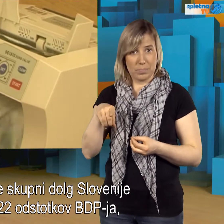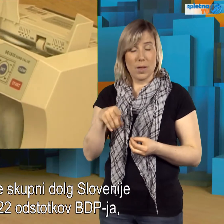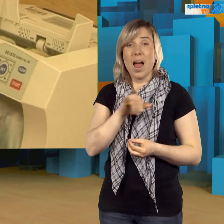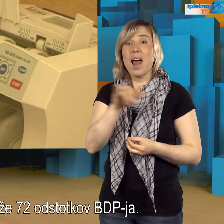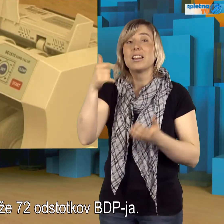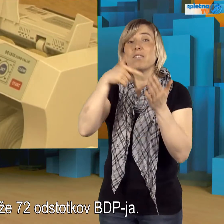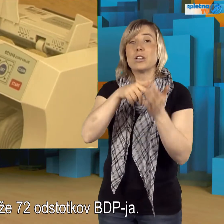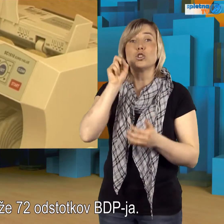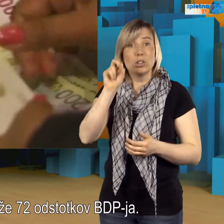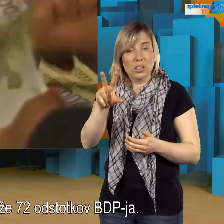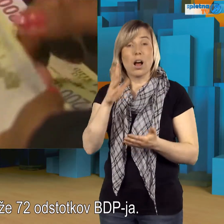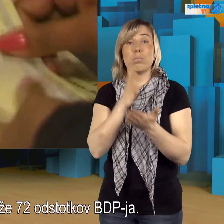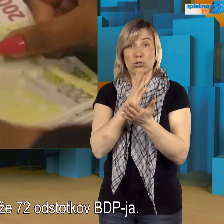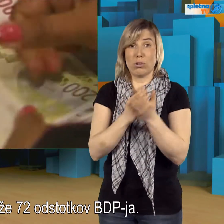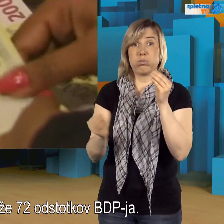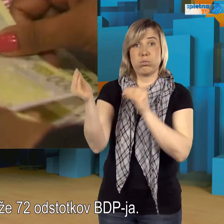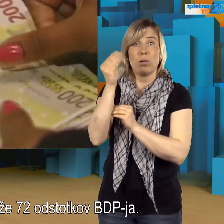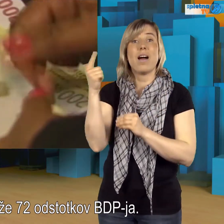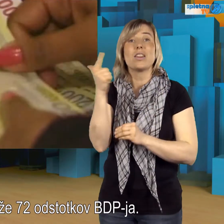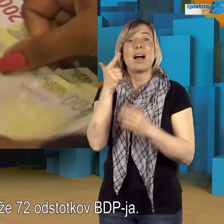že 72% BDP-ja.